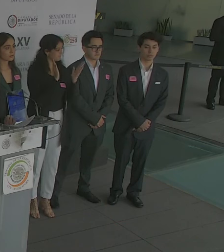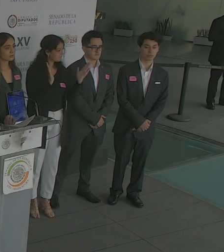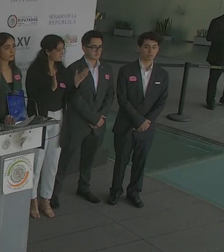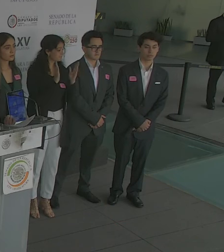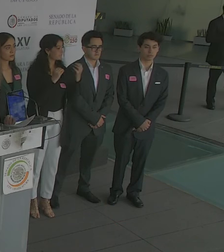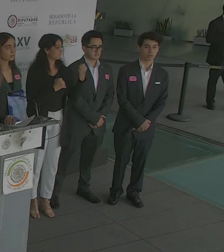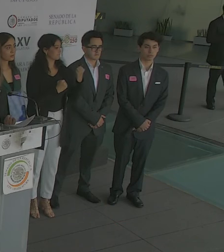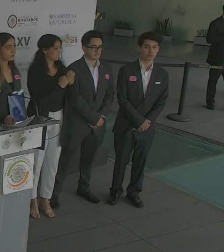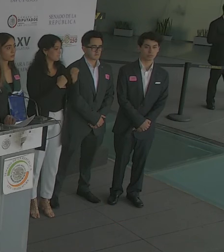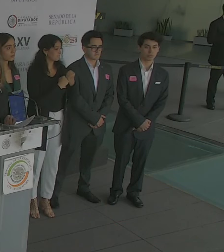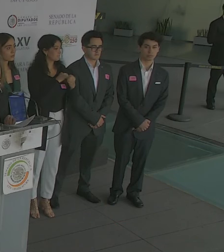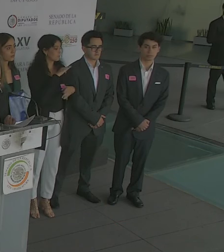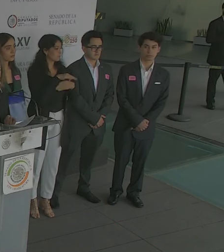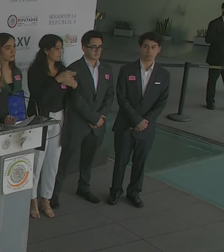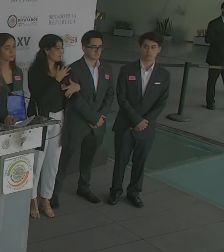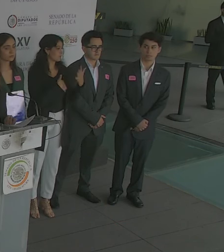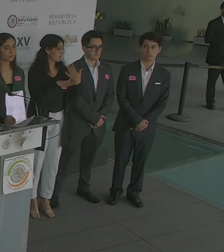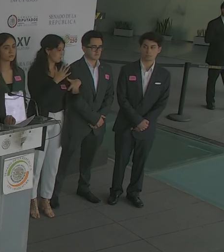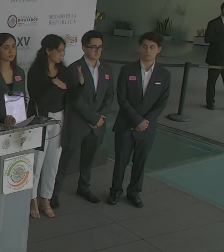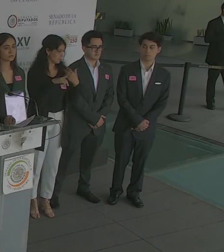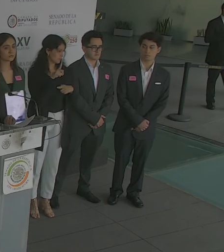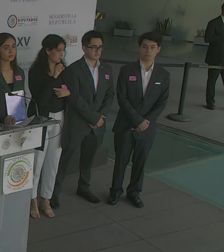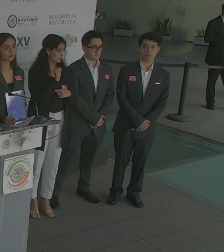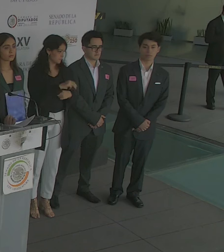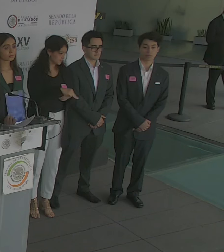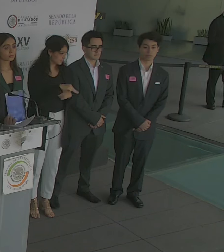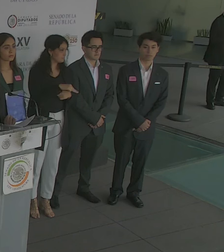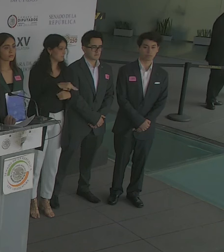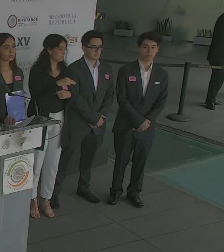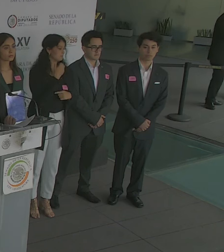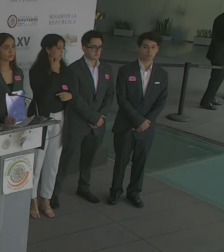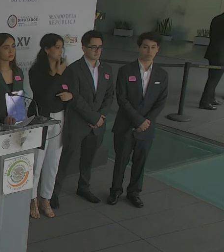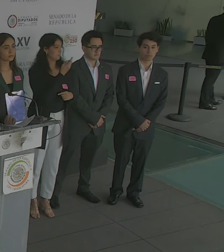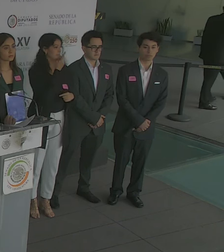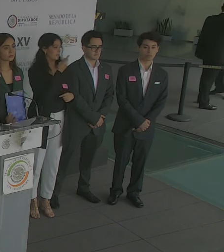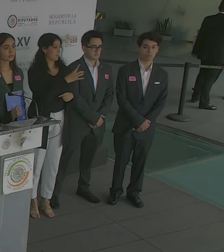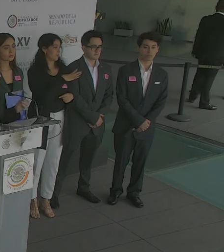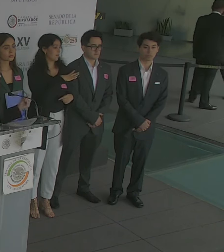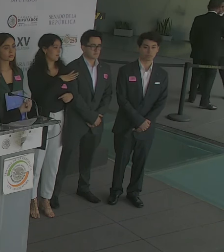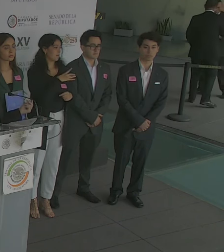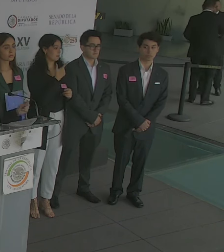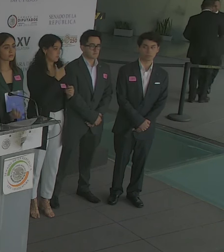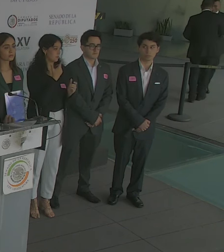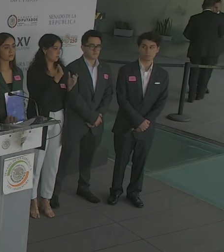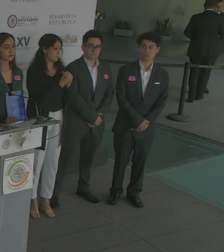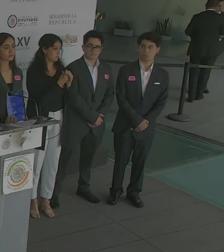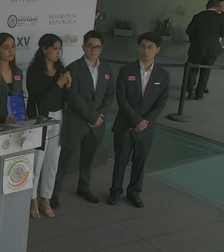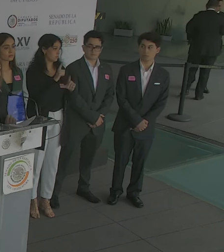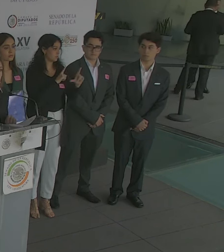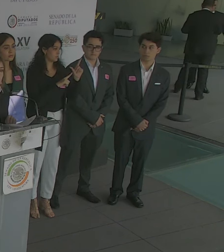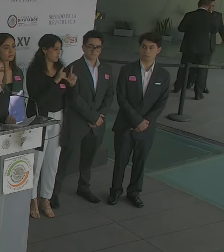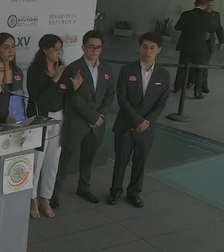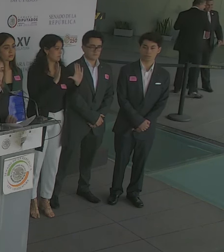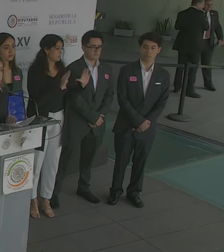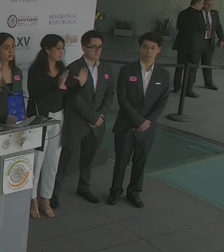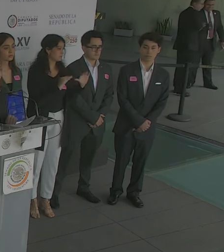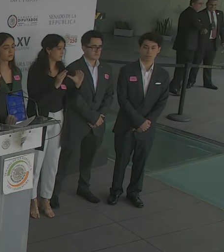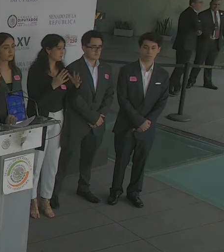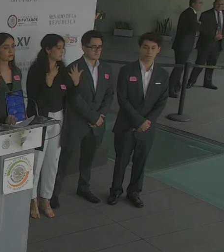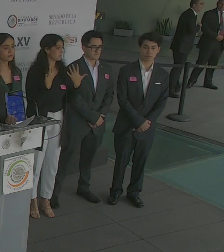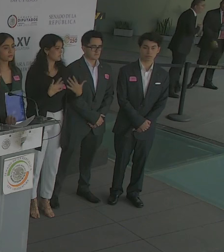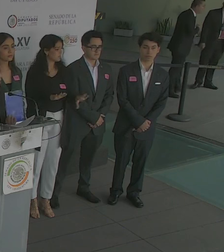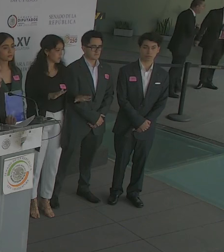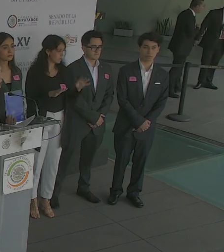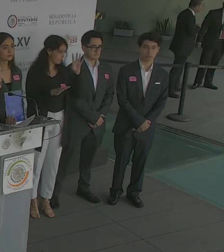de la lengua de señas mexicana ofreciendo siete cursos de lengua de señas mexicana hemos logrado